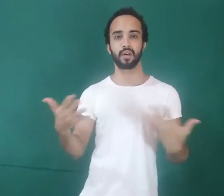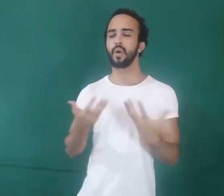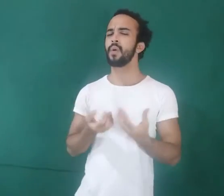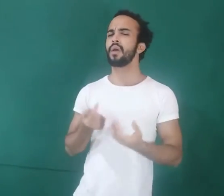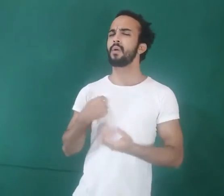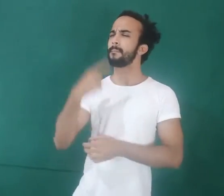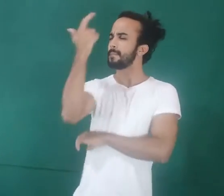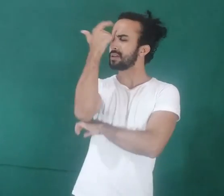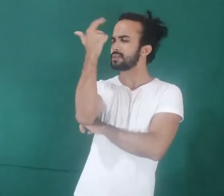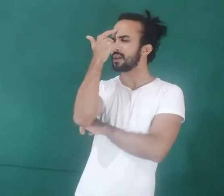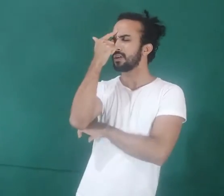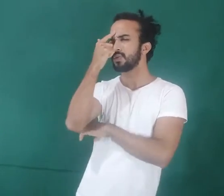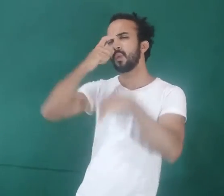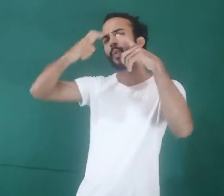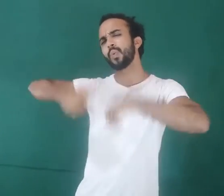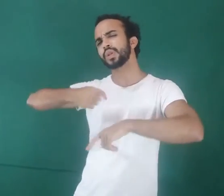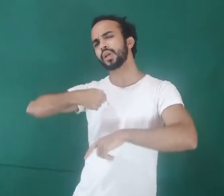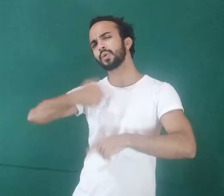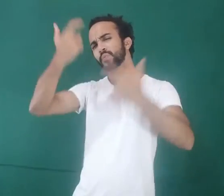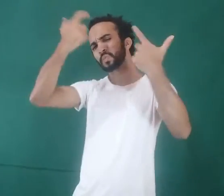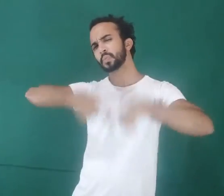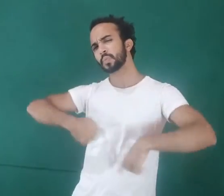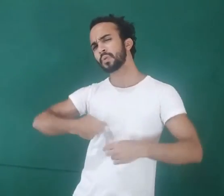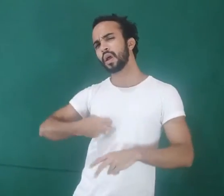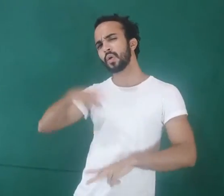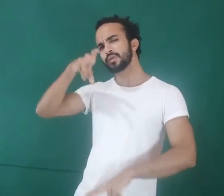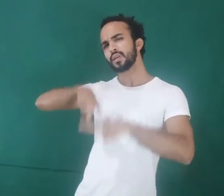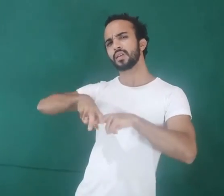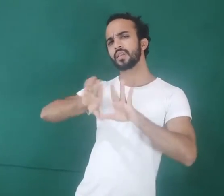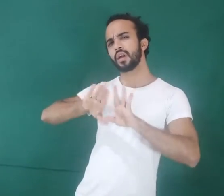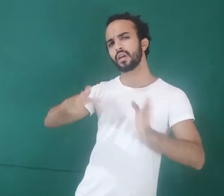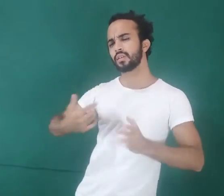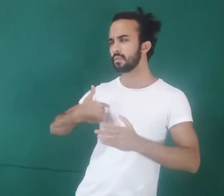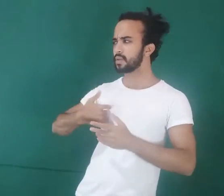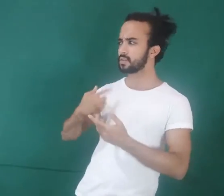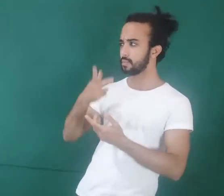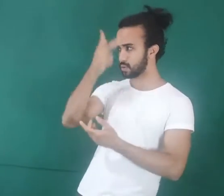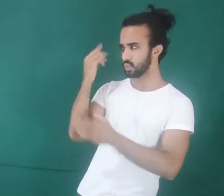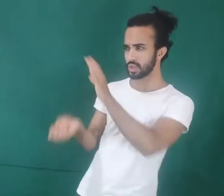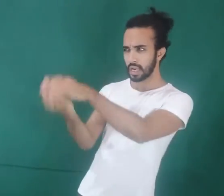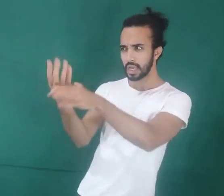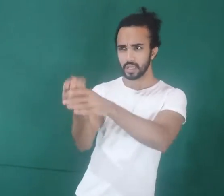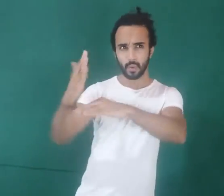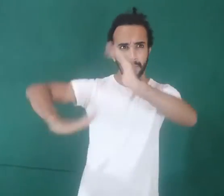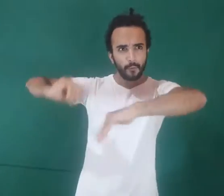de onde eu venho para estar sentado numa mesa com programadores, com pessoas que eu sei que estão ali, que trabalham para esses